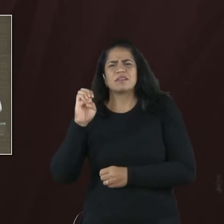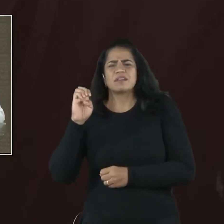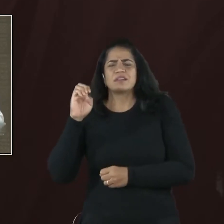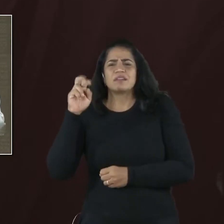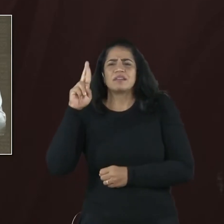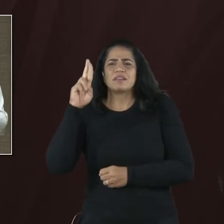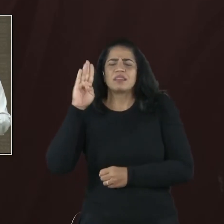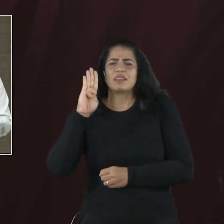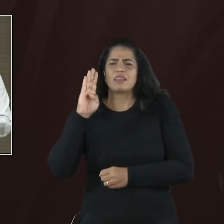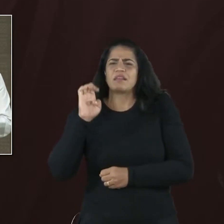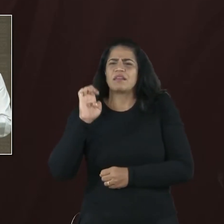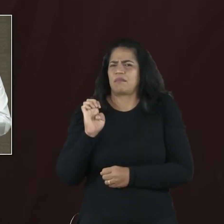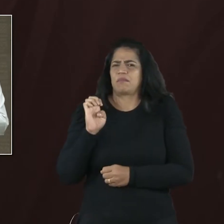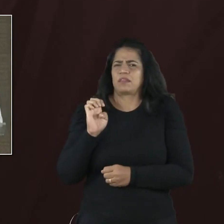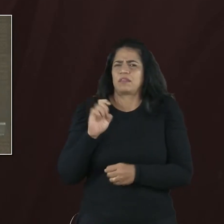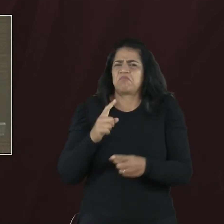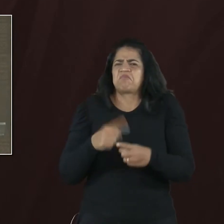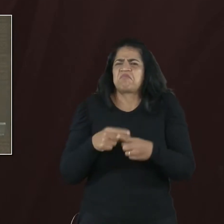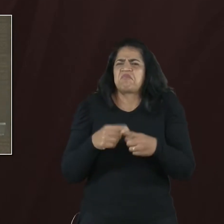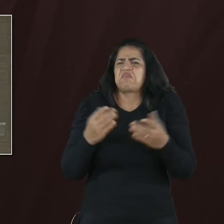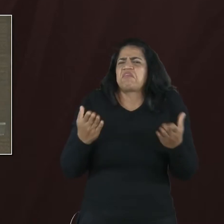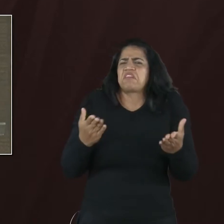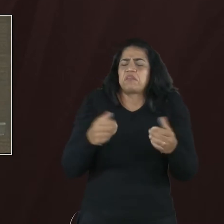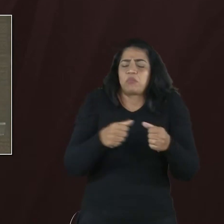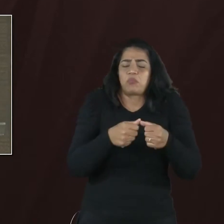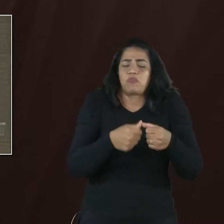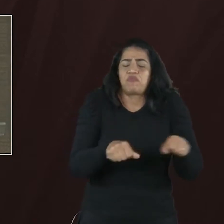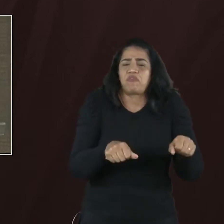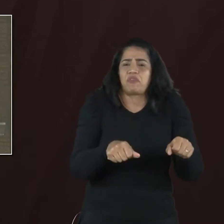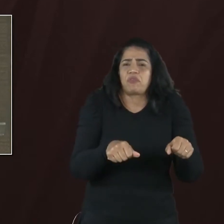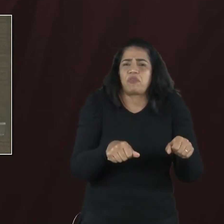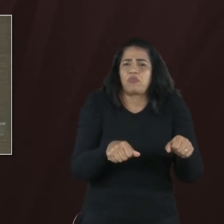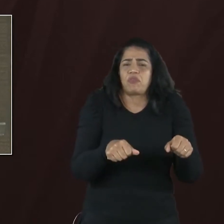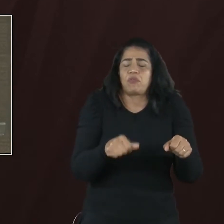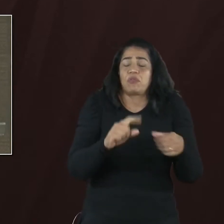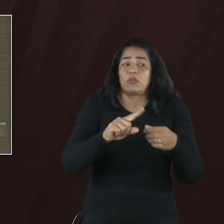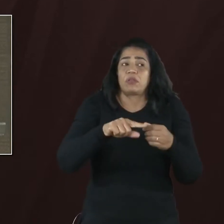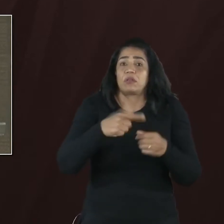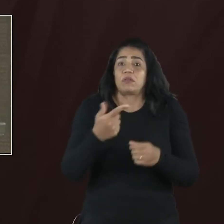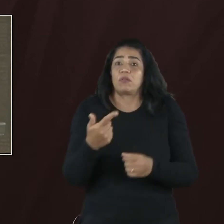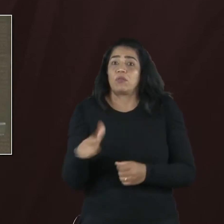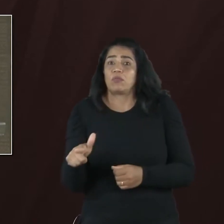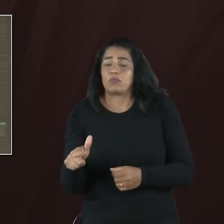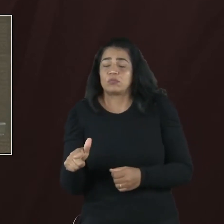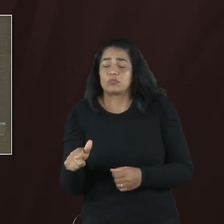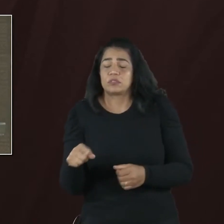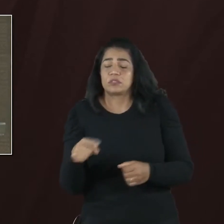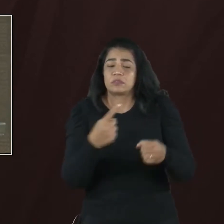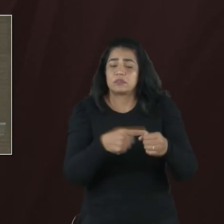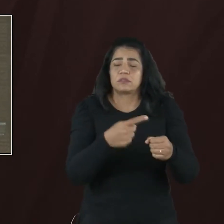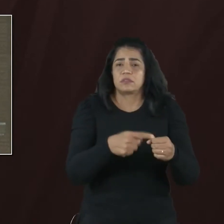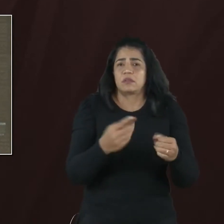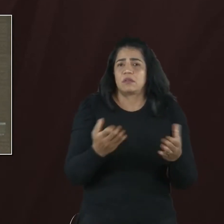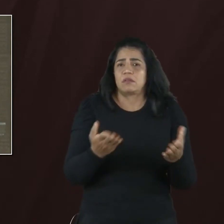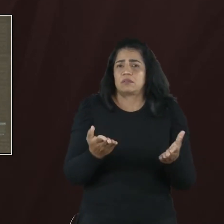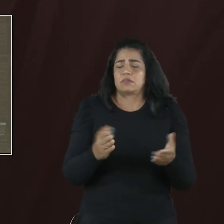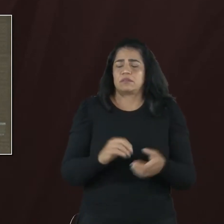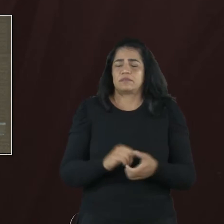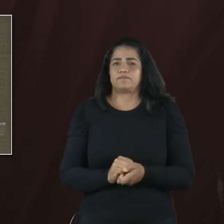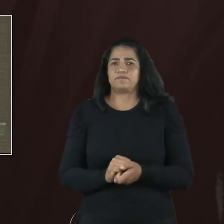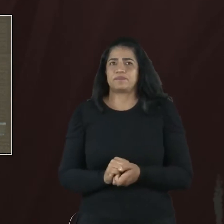Né? Então é interessante, irmãos, eu quero mostrar isso para vocês, que o Espírito Santo quem fez isso. Gálatas 4, dá uma